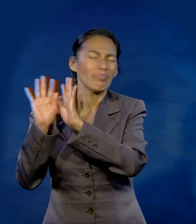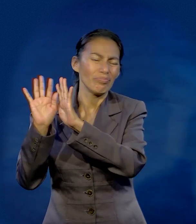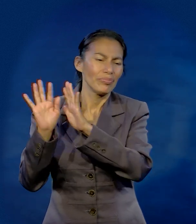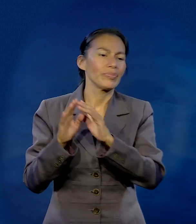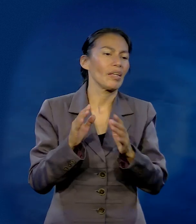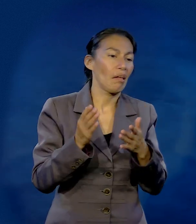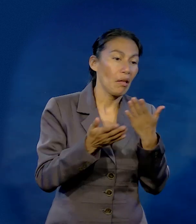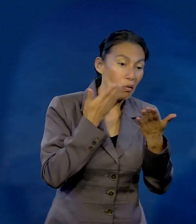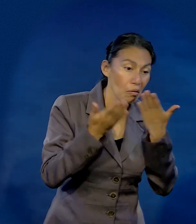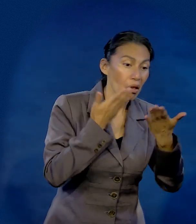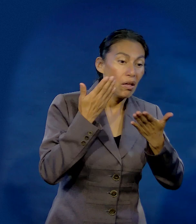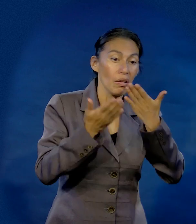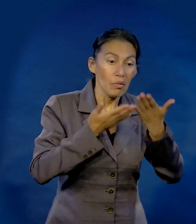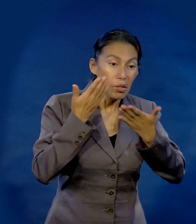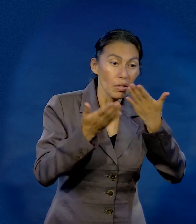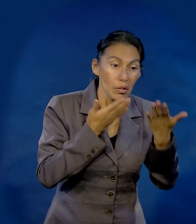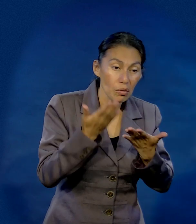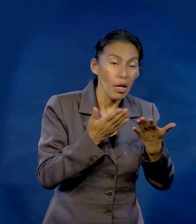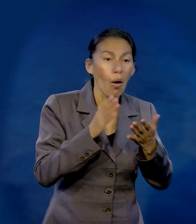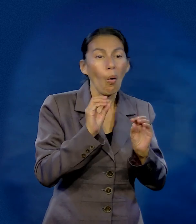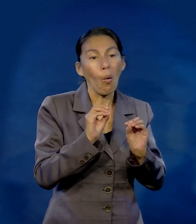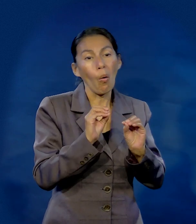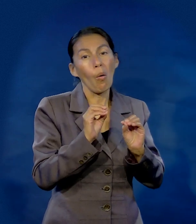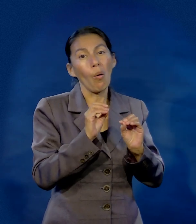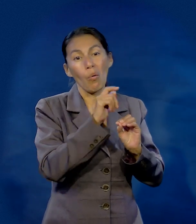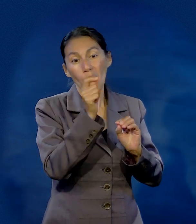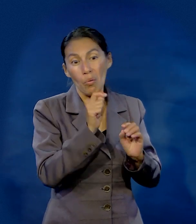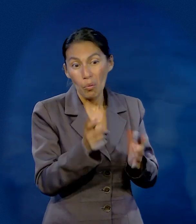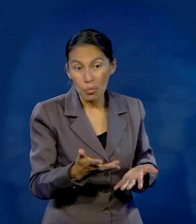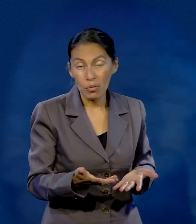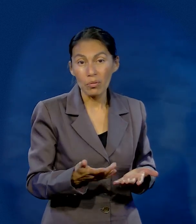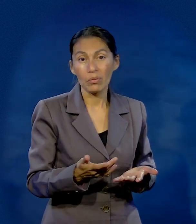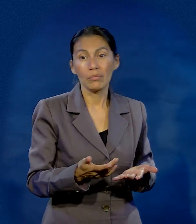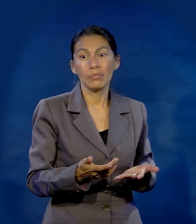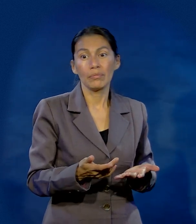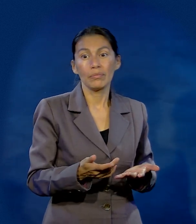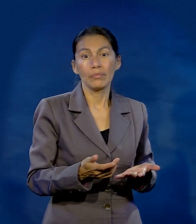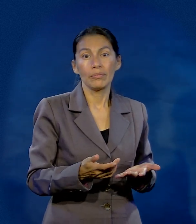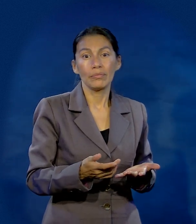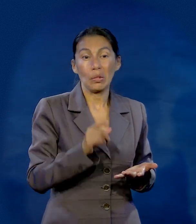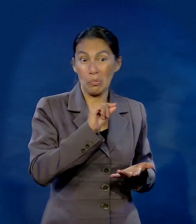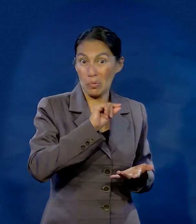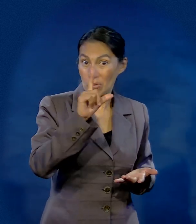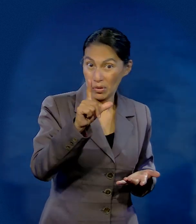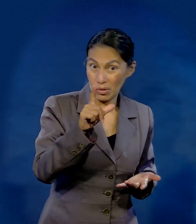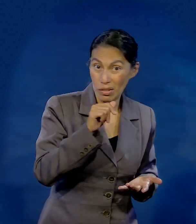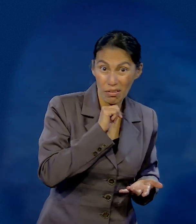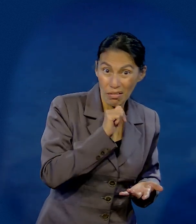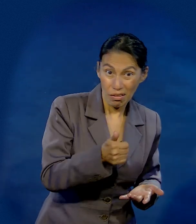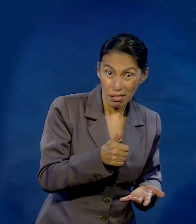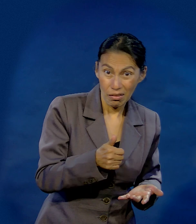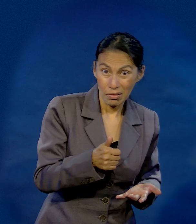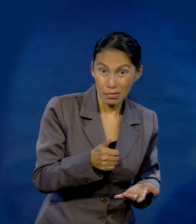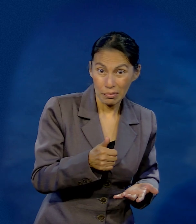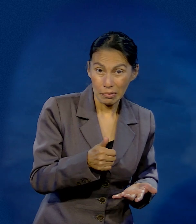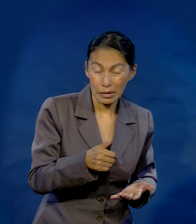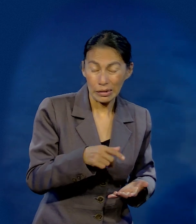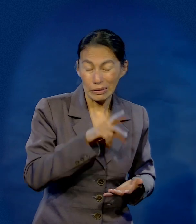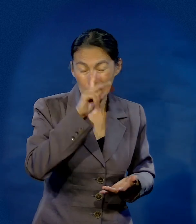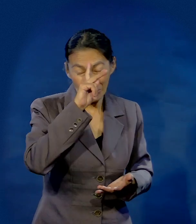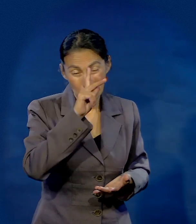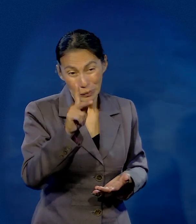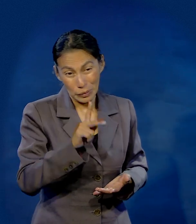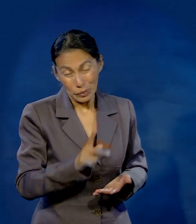Montemorelos necio porque aunque tuviste todas las oportunidades posibles